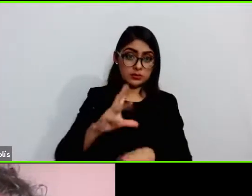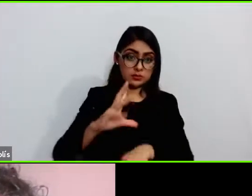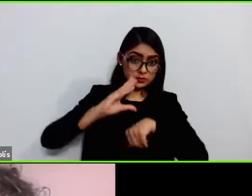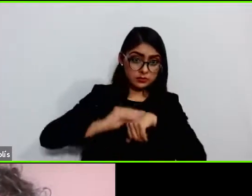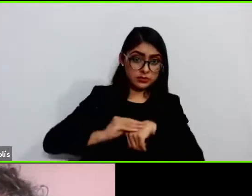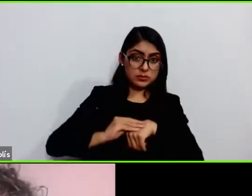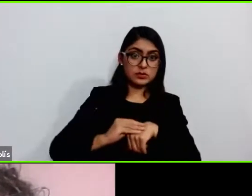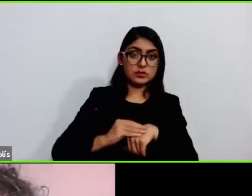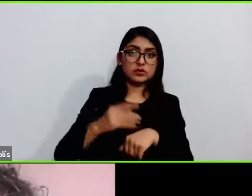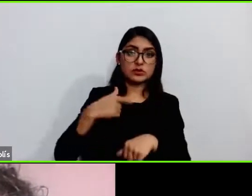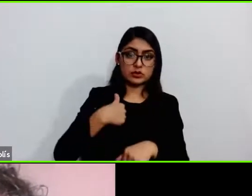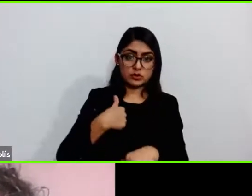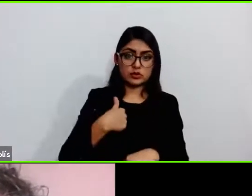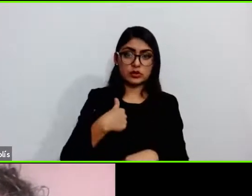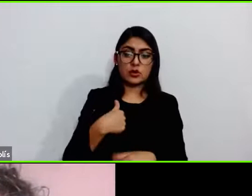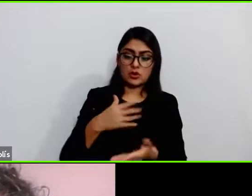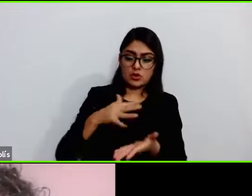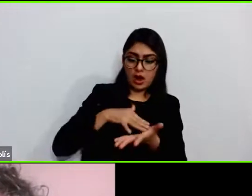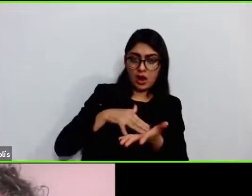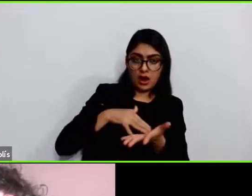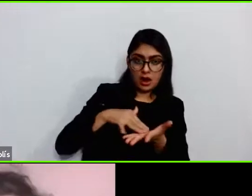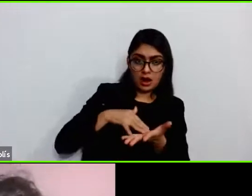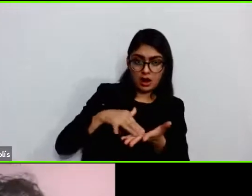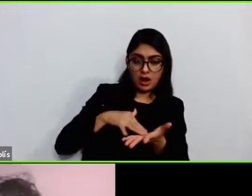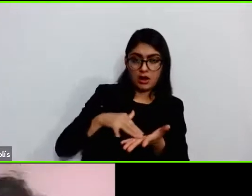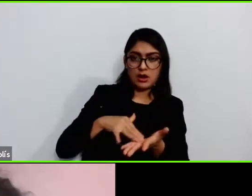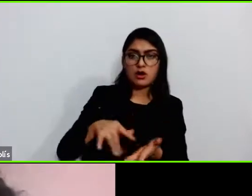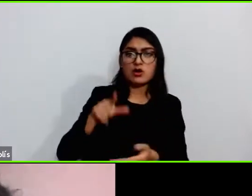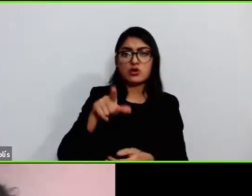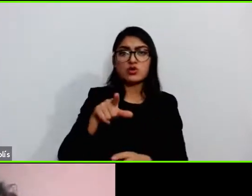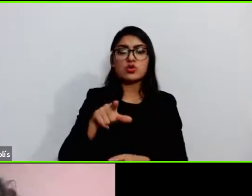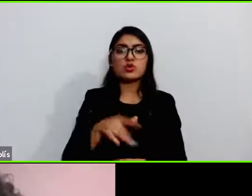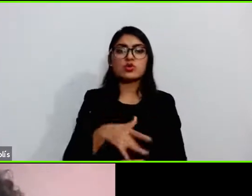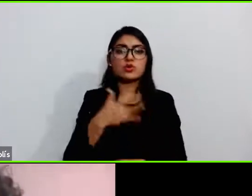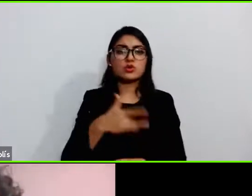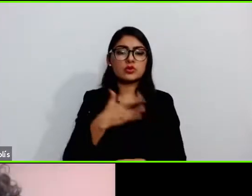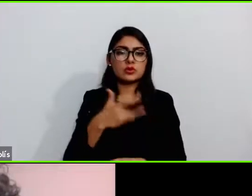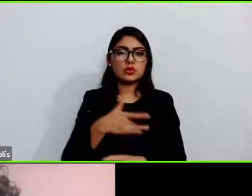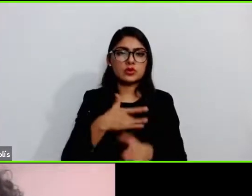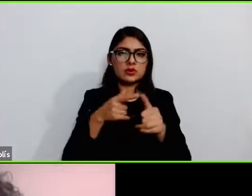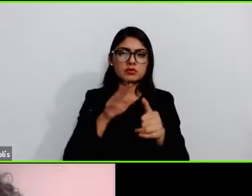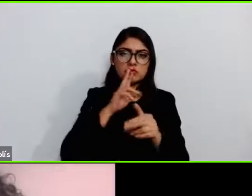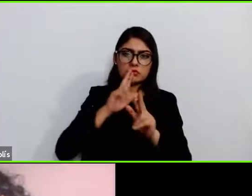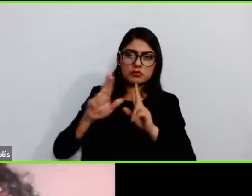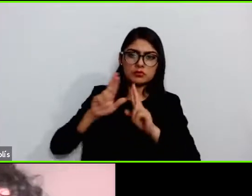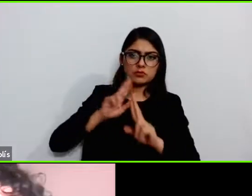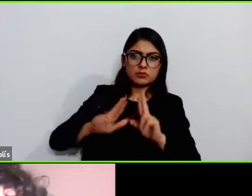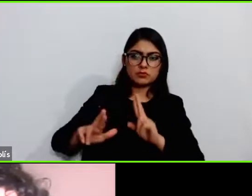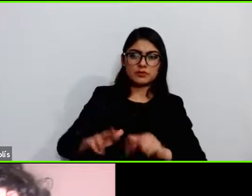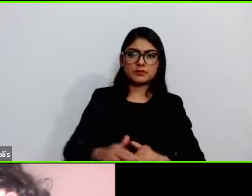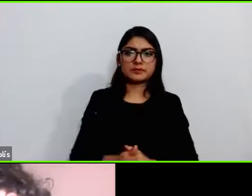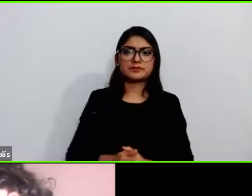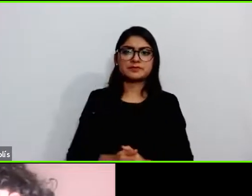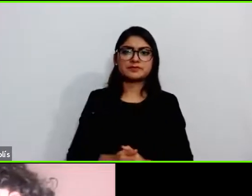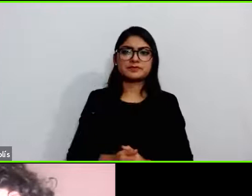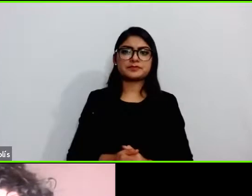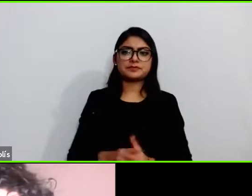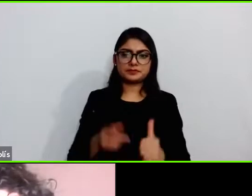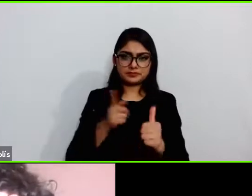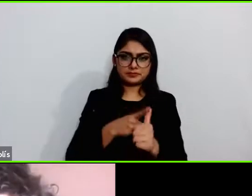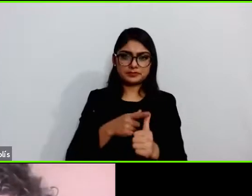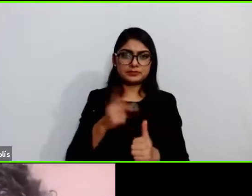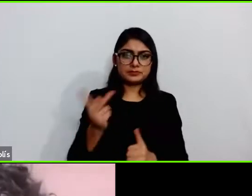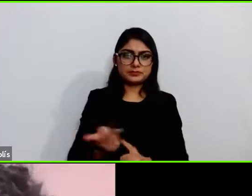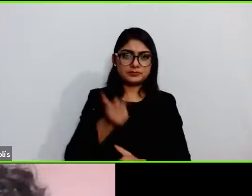yo iniciar leyéndolas a efecto de que en la medida que de su posibilidad nos puede ir contestando. La primera pregunta